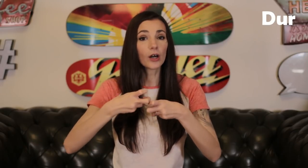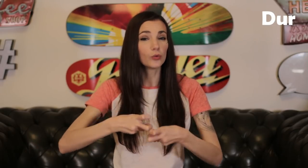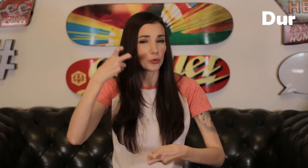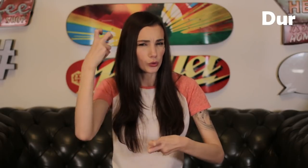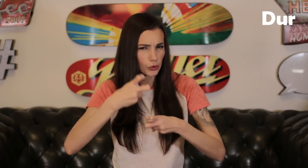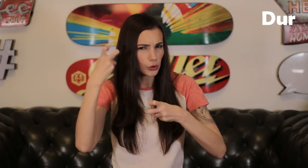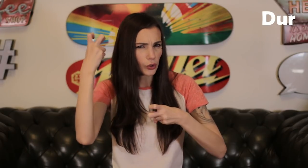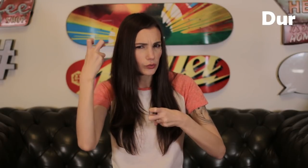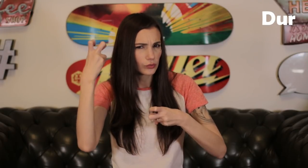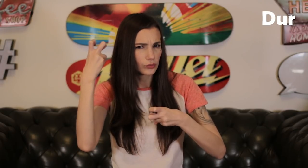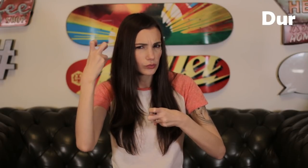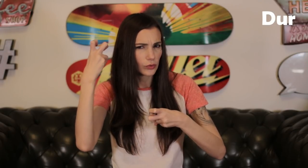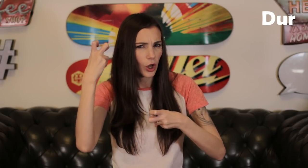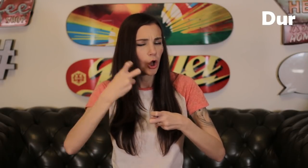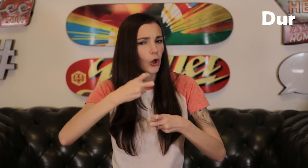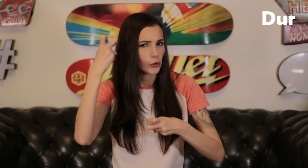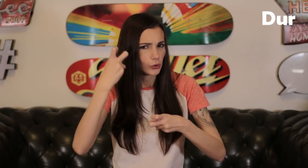coup, dur, dur.